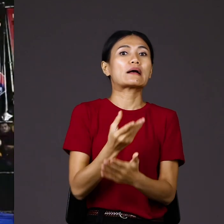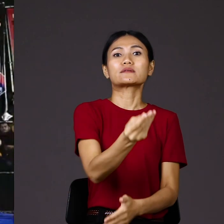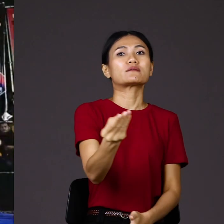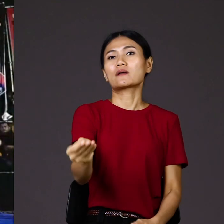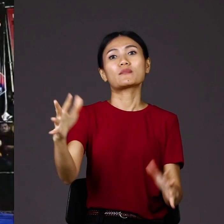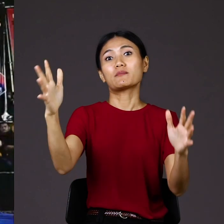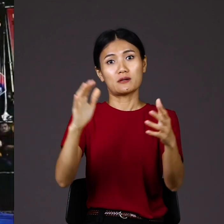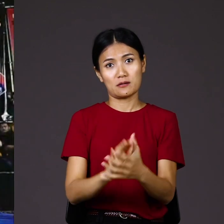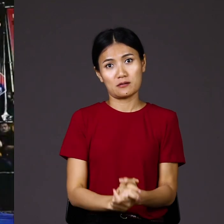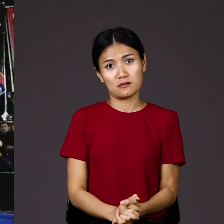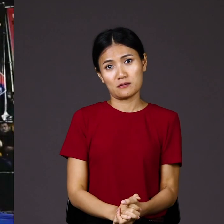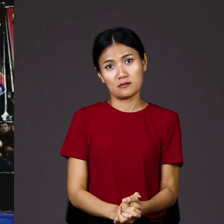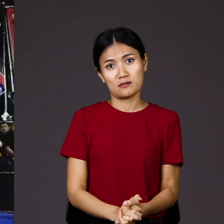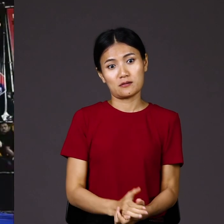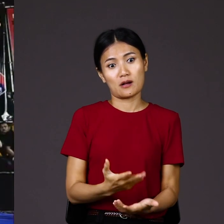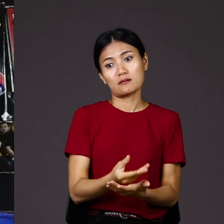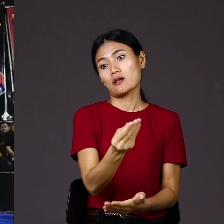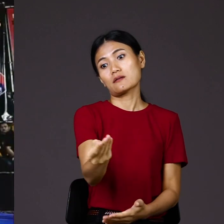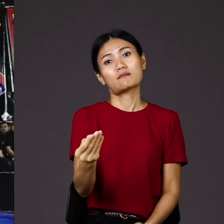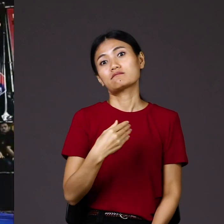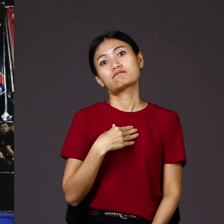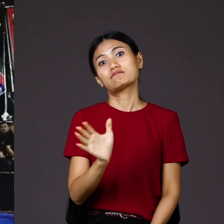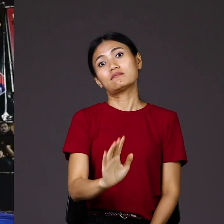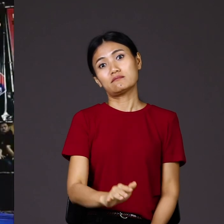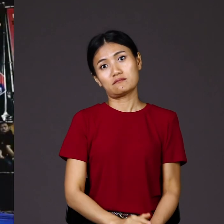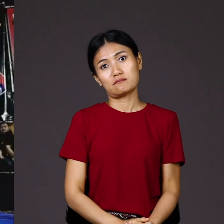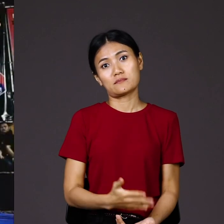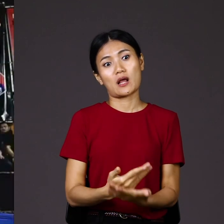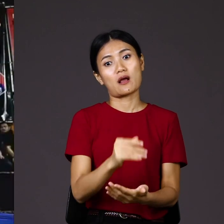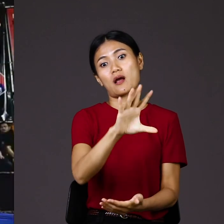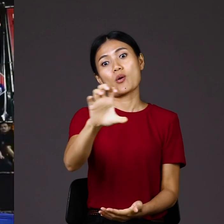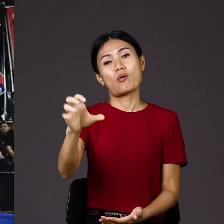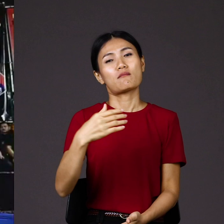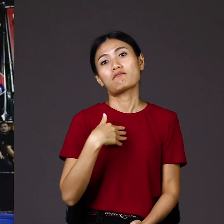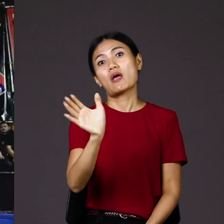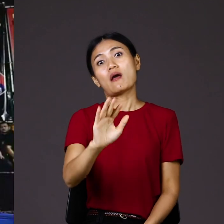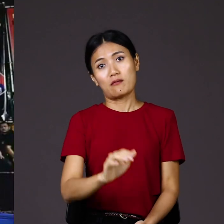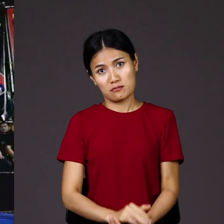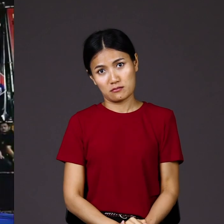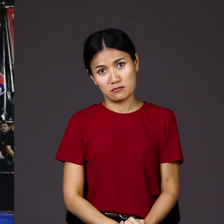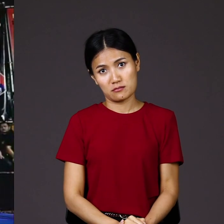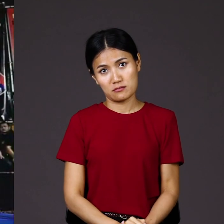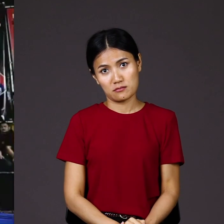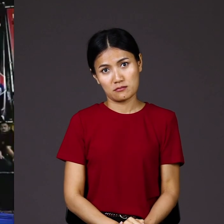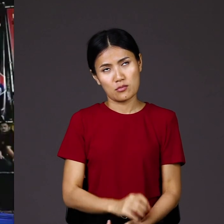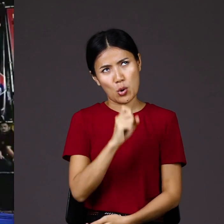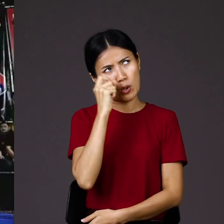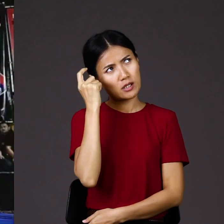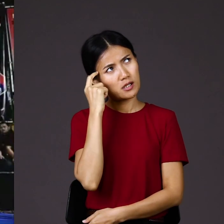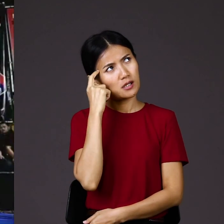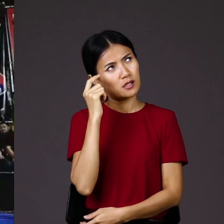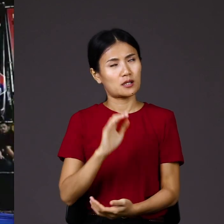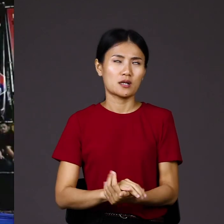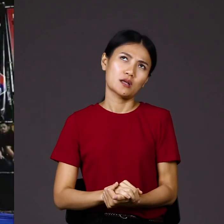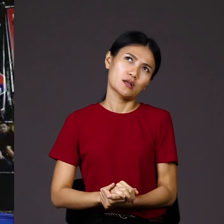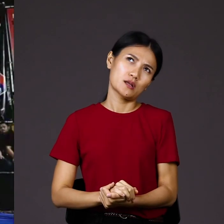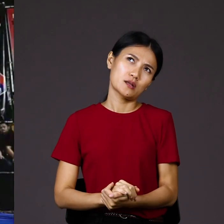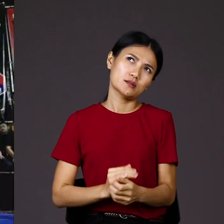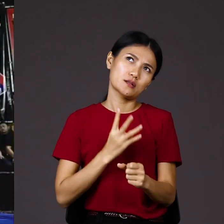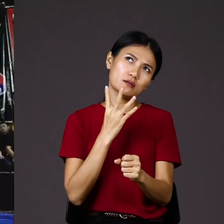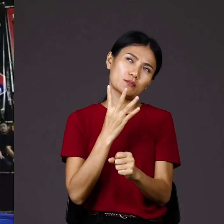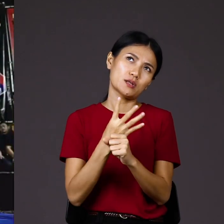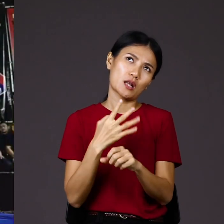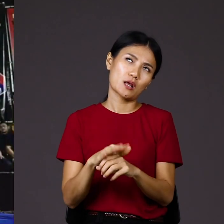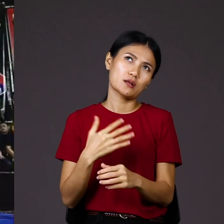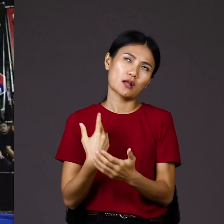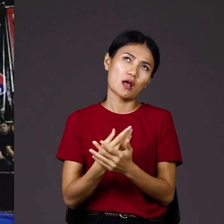ไม่มีเงินมาแจกนะครับไม่คิดเลยจะแจก500บาทให้กับท่านหารเฉลี่ยต่อ4ปีมา